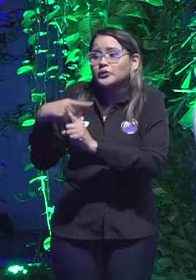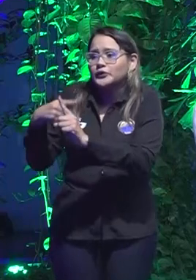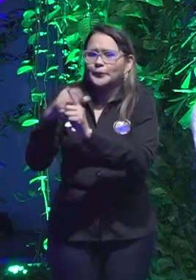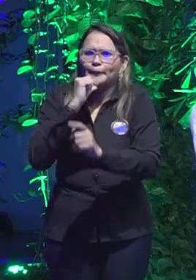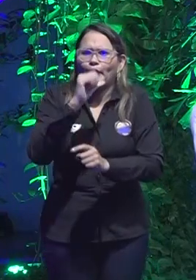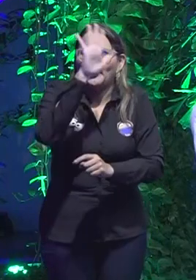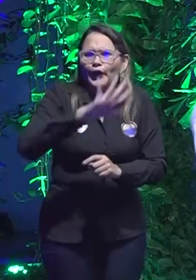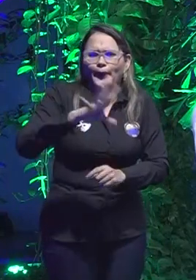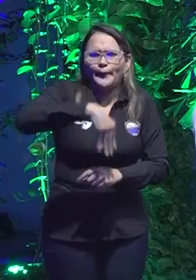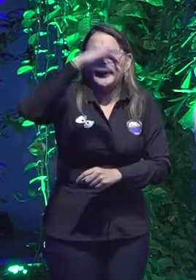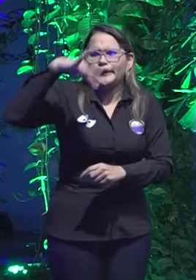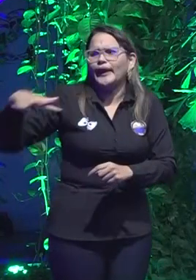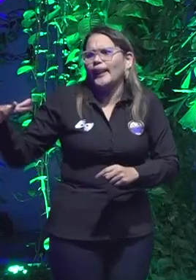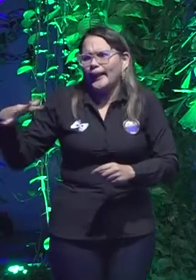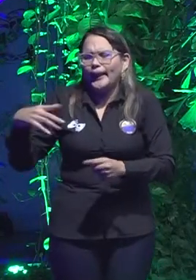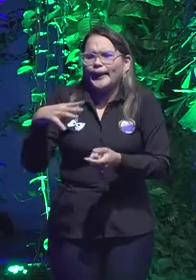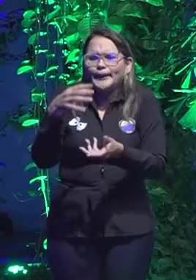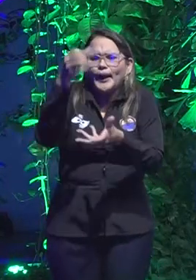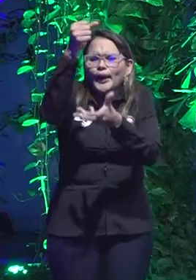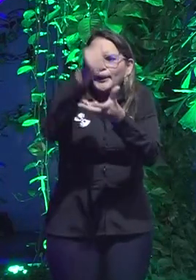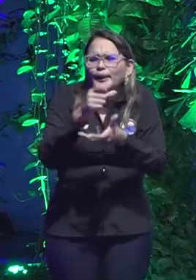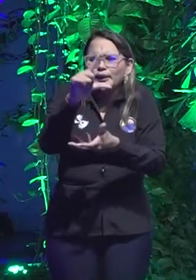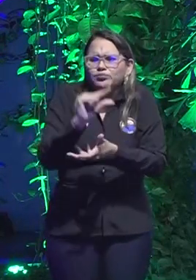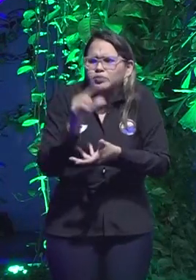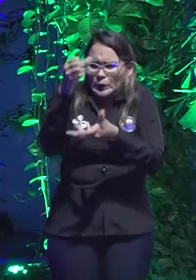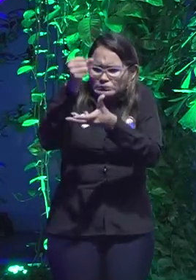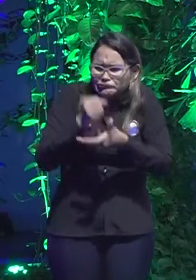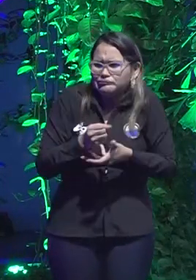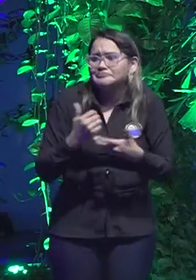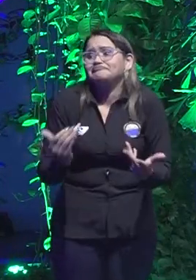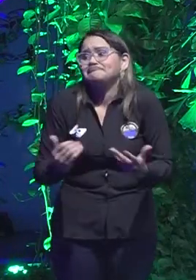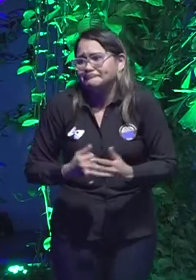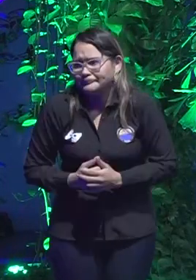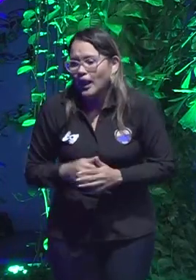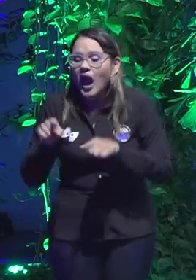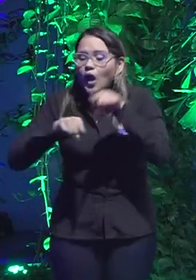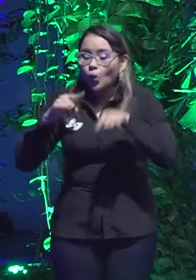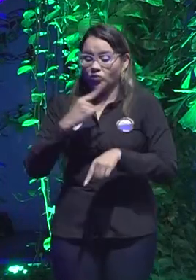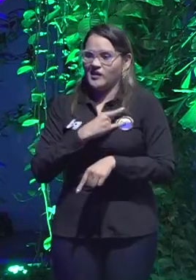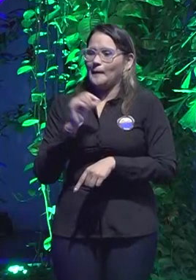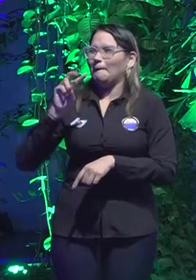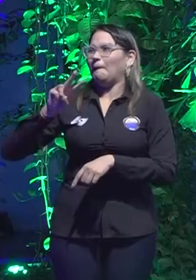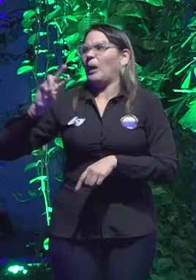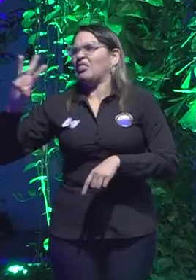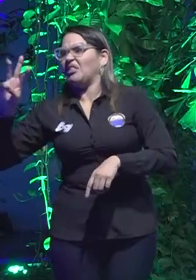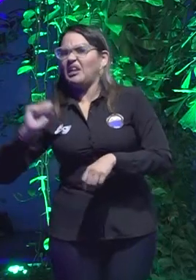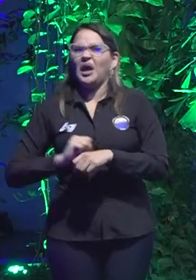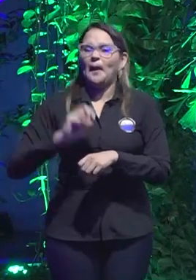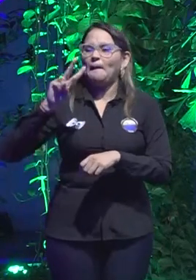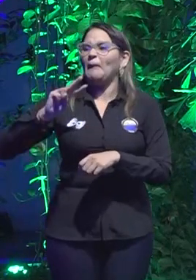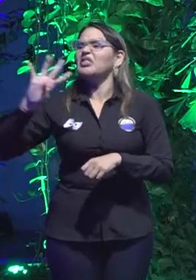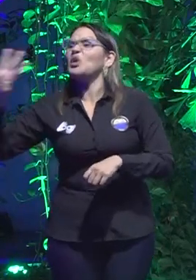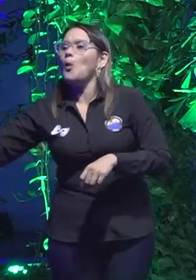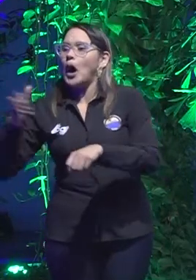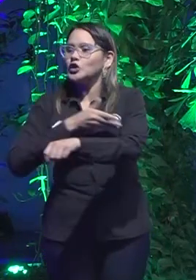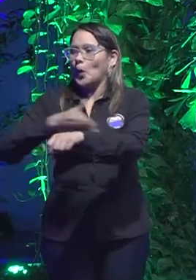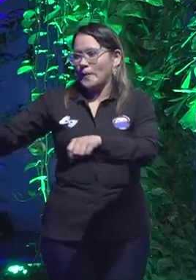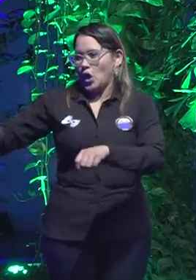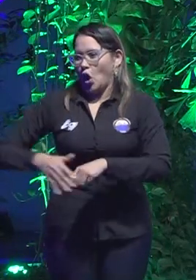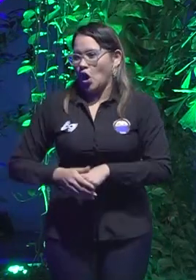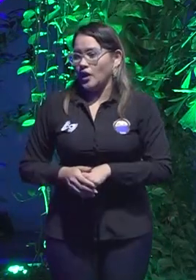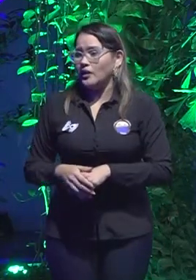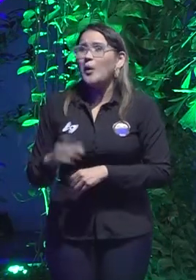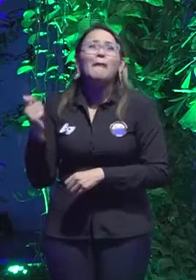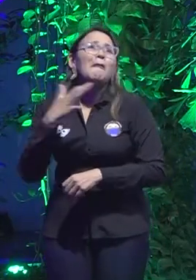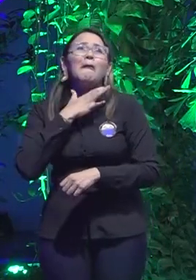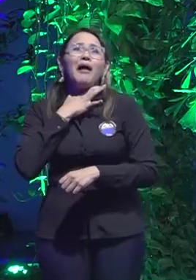universidades que reciben 23, 24 millones de pesos no les alcanza y están en crisis, pues imagínense a nosotros que solo recibimos 3.150.000